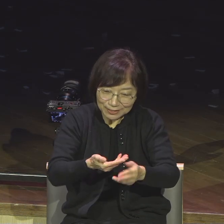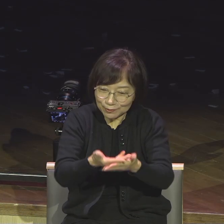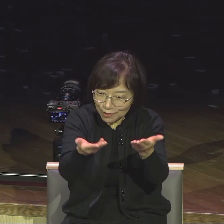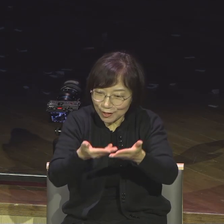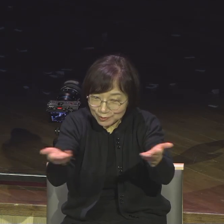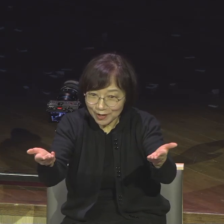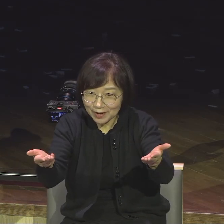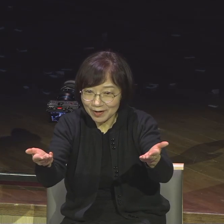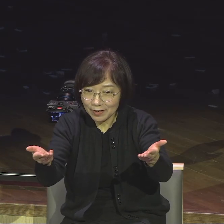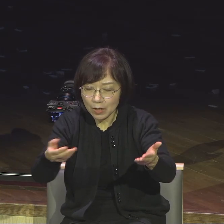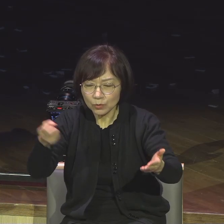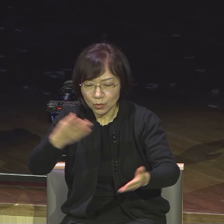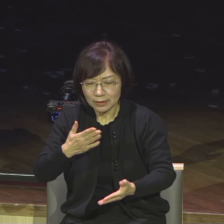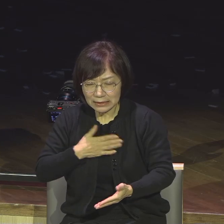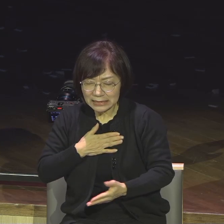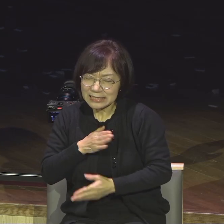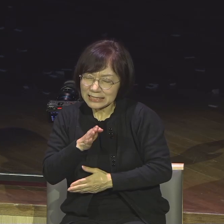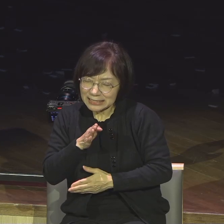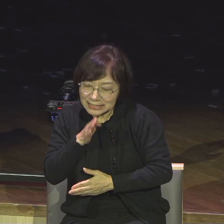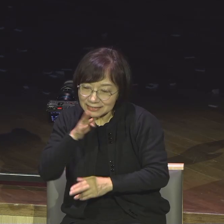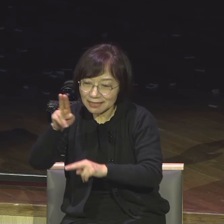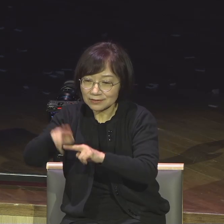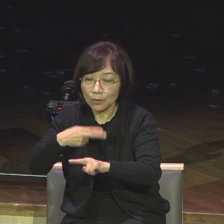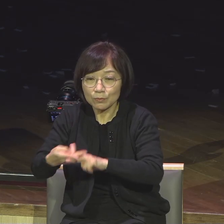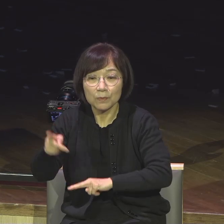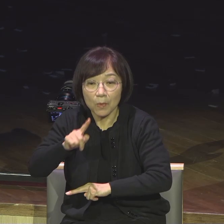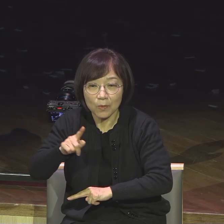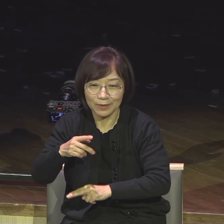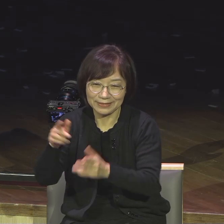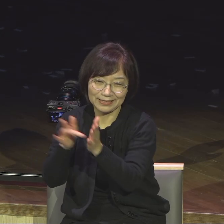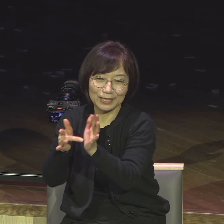진짜 선물이었던 예수님을 전하게 되었단다.